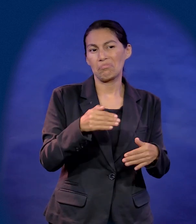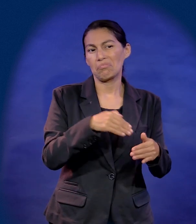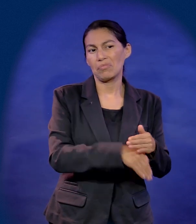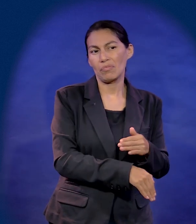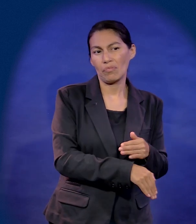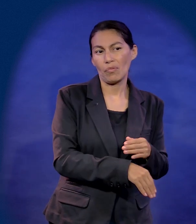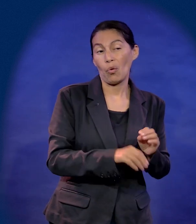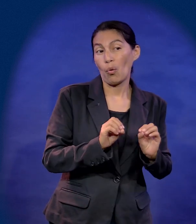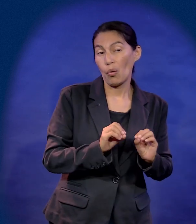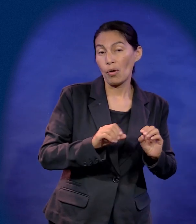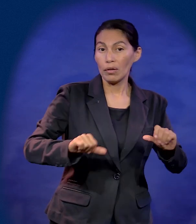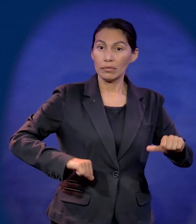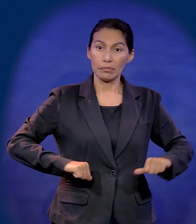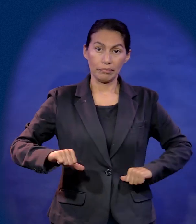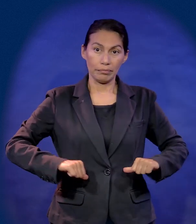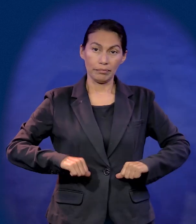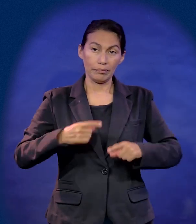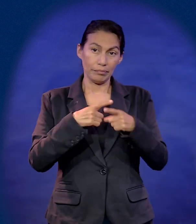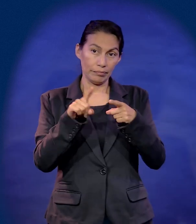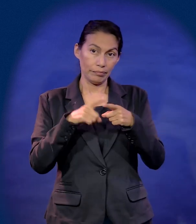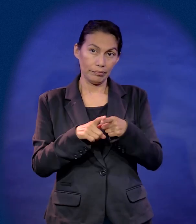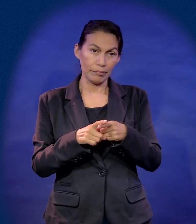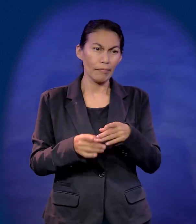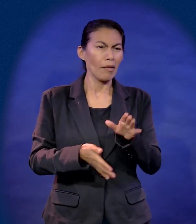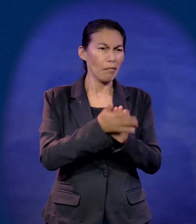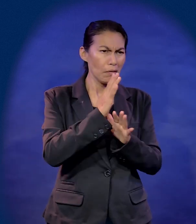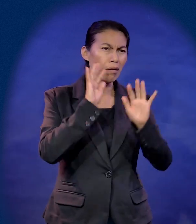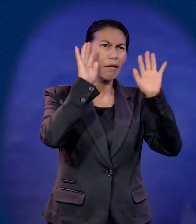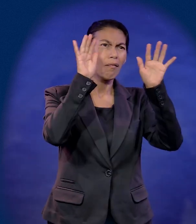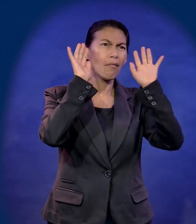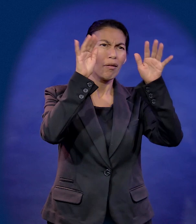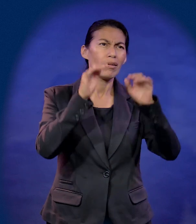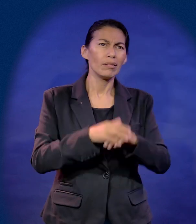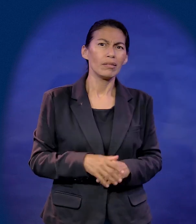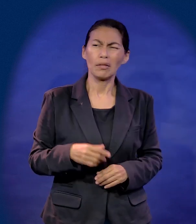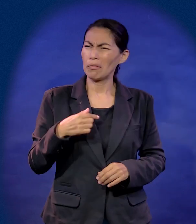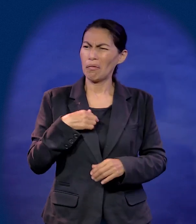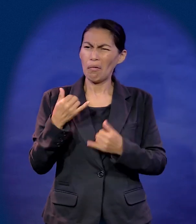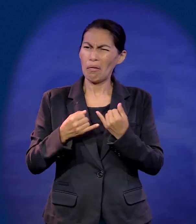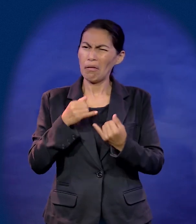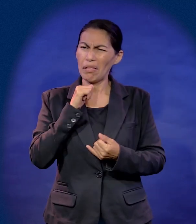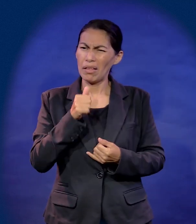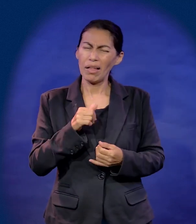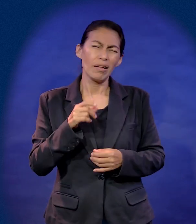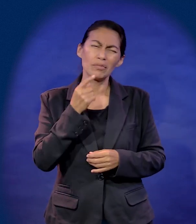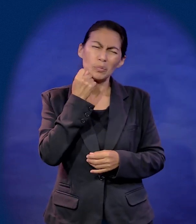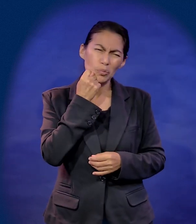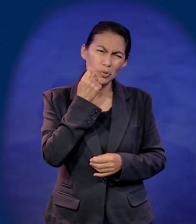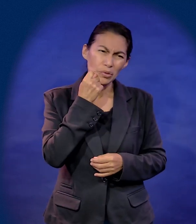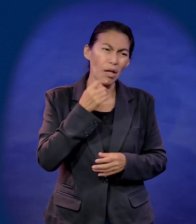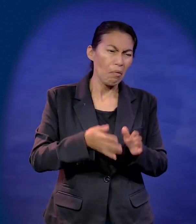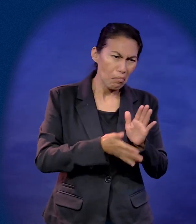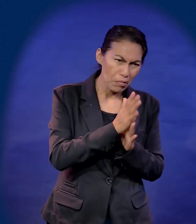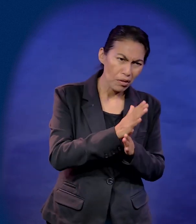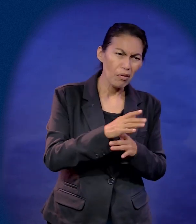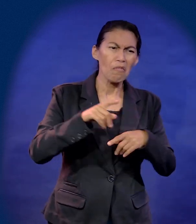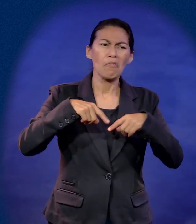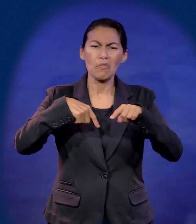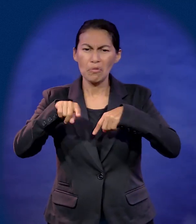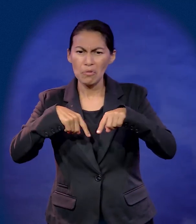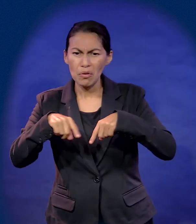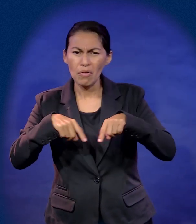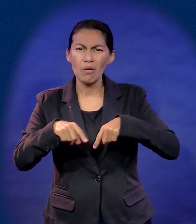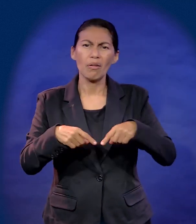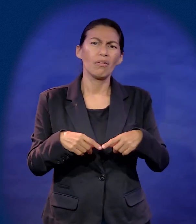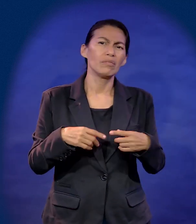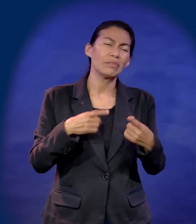Tienes dos opciones, tirarte a morir o enrolarte en actividades. Enrólate en actividades. Vete al gimnasio a jugar voleibol. Pero yo no juego. Haz